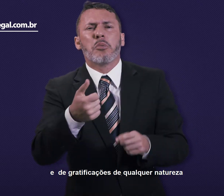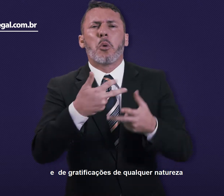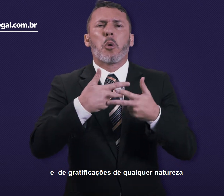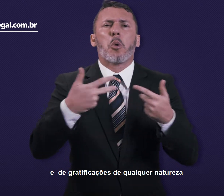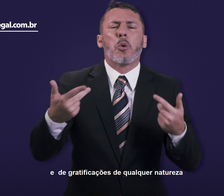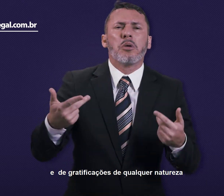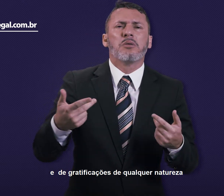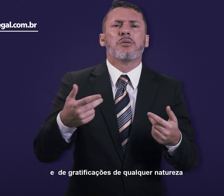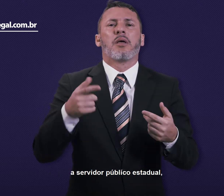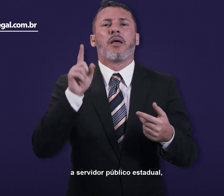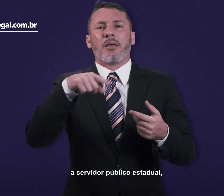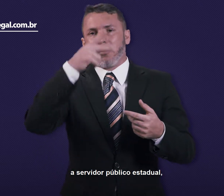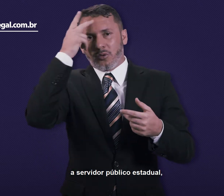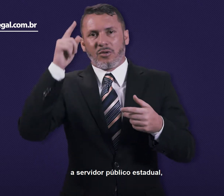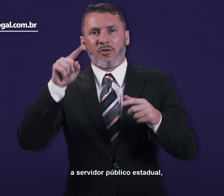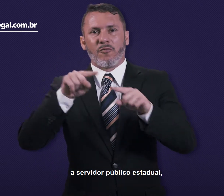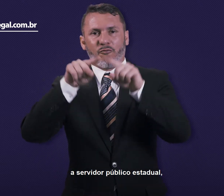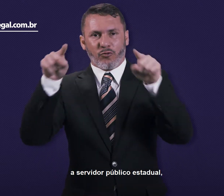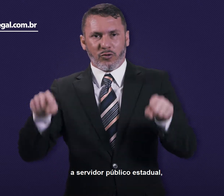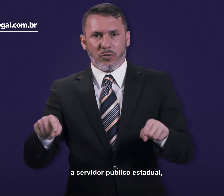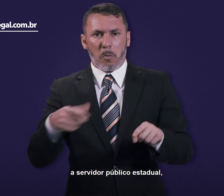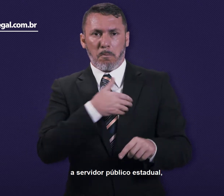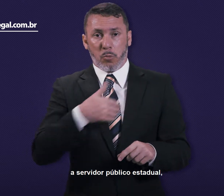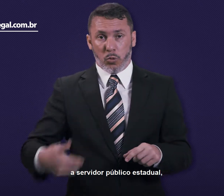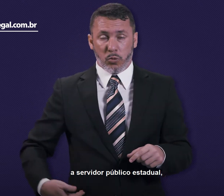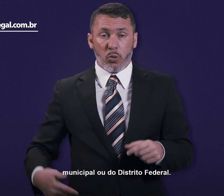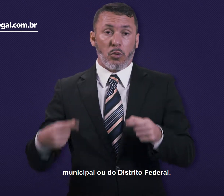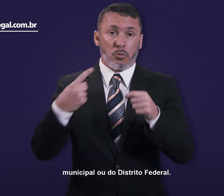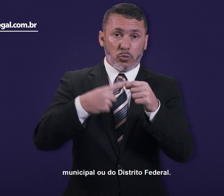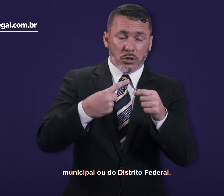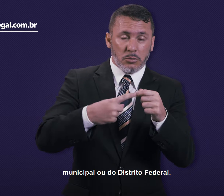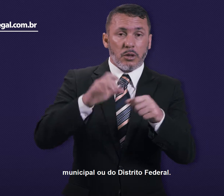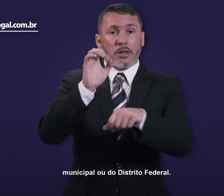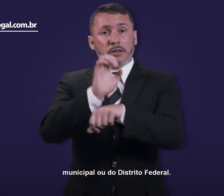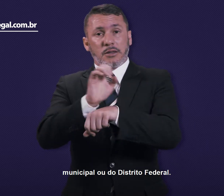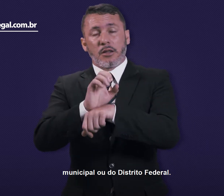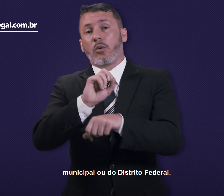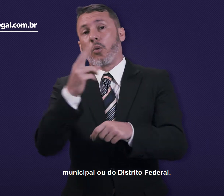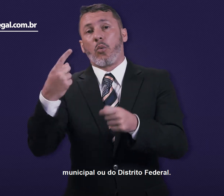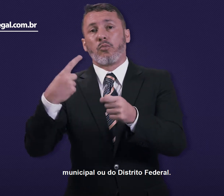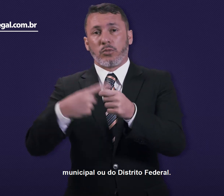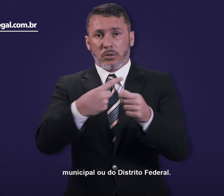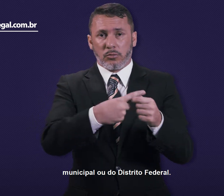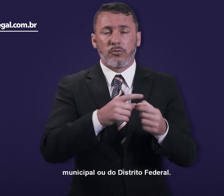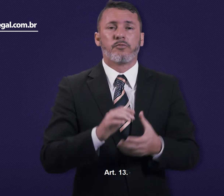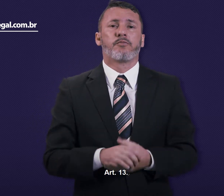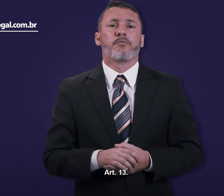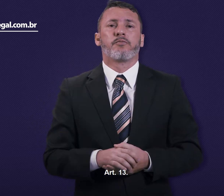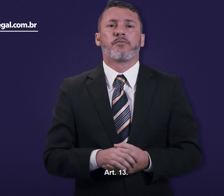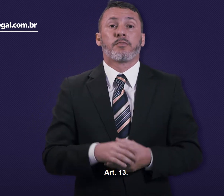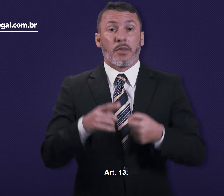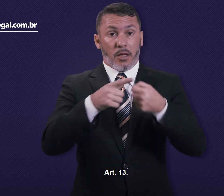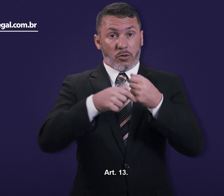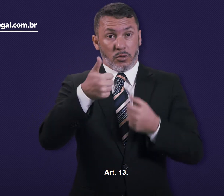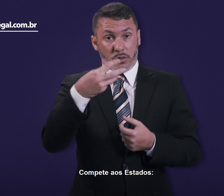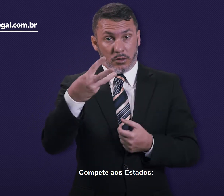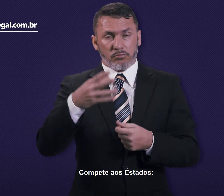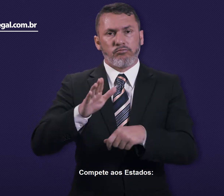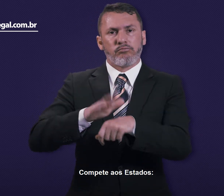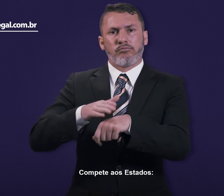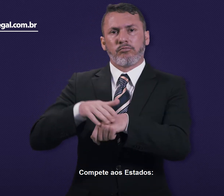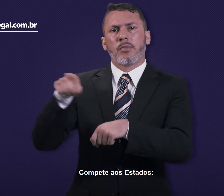gratificações de qualquer natureza a servidor público estadual, municipal ou do Distrito Federal. Artigo